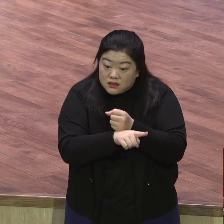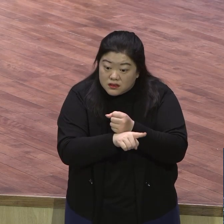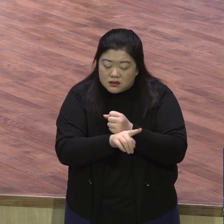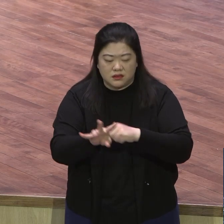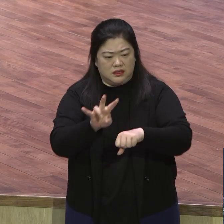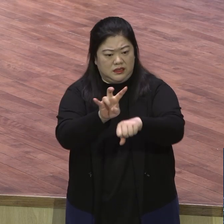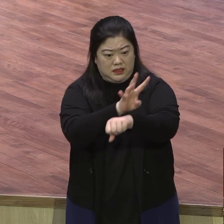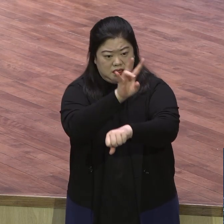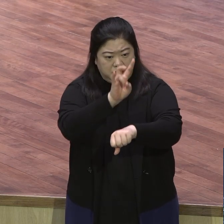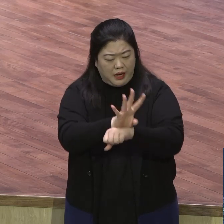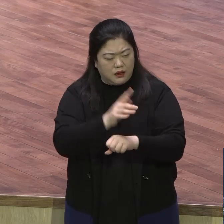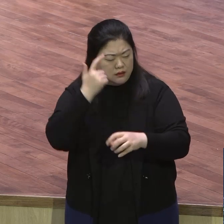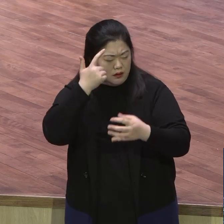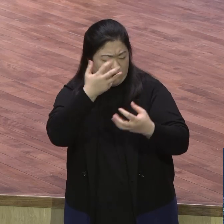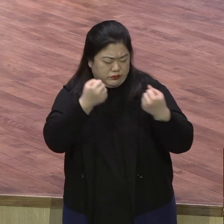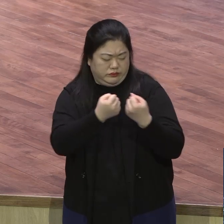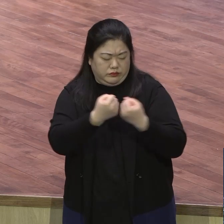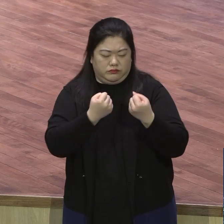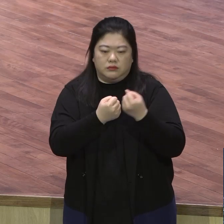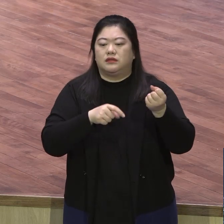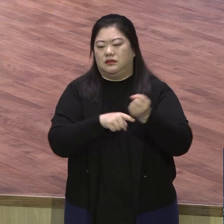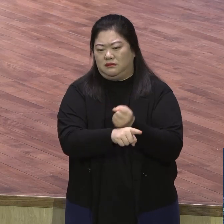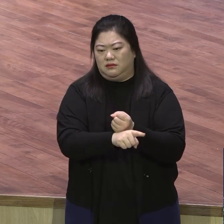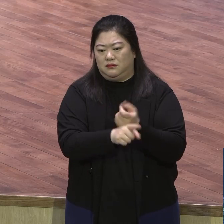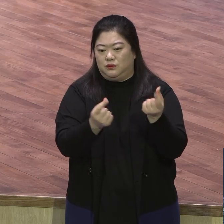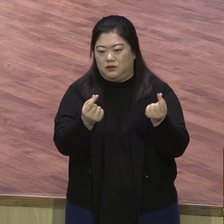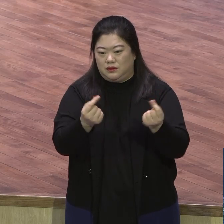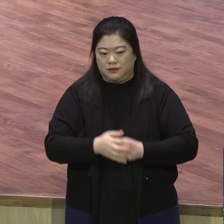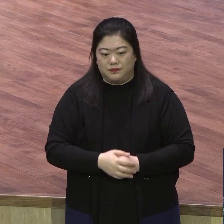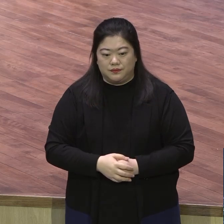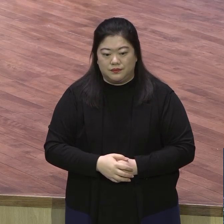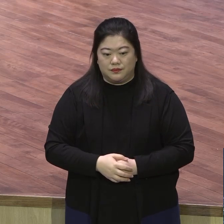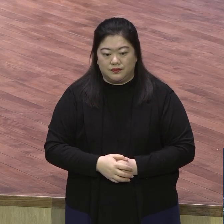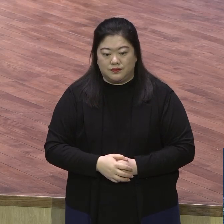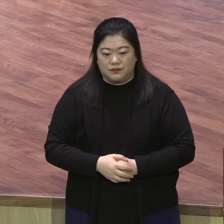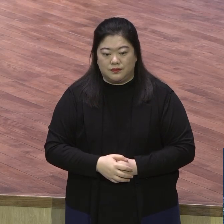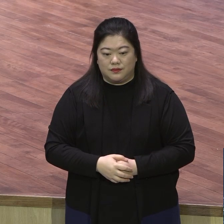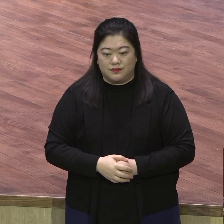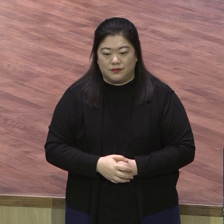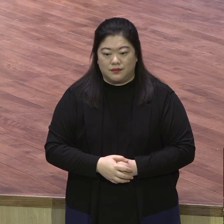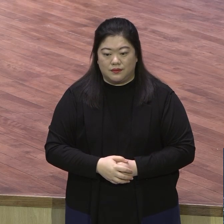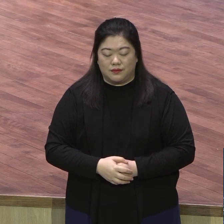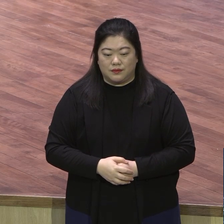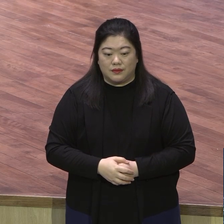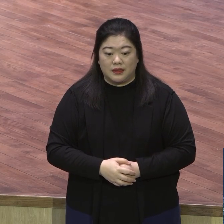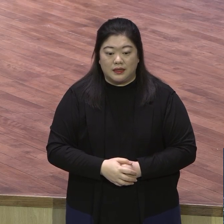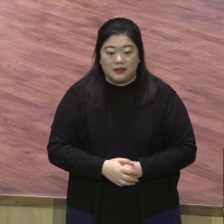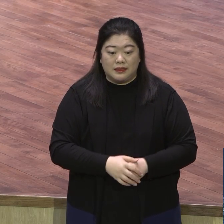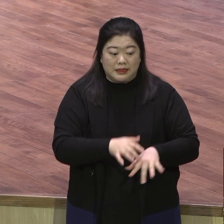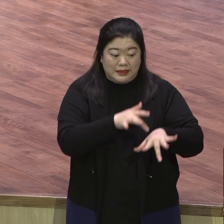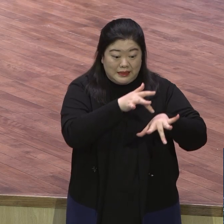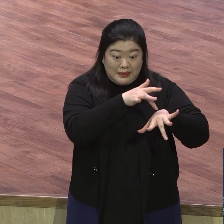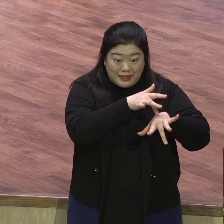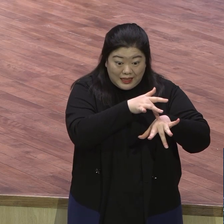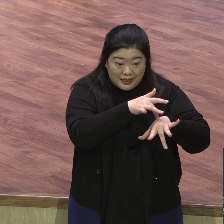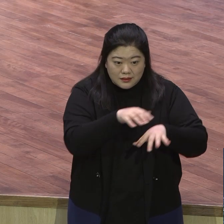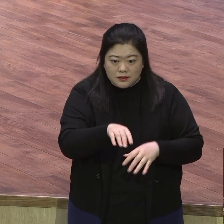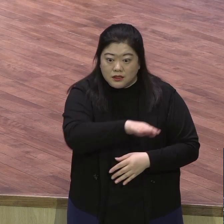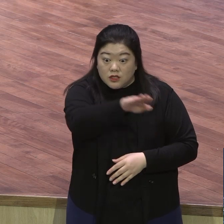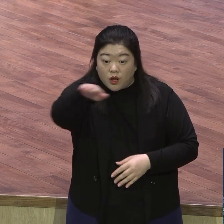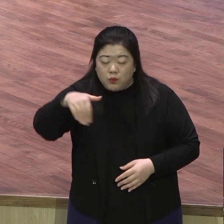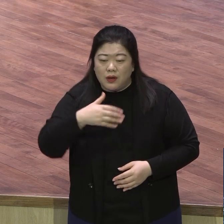제자예요. 사단은 계속해서 영적 축복을 하나님의 자녀들의 행복을